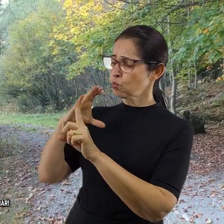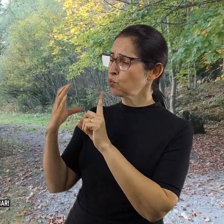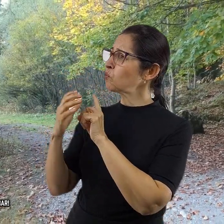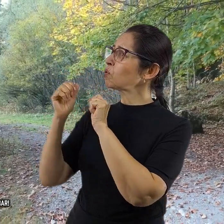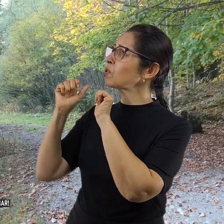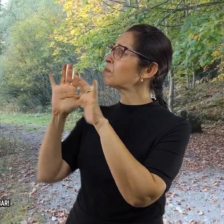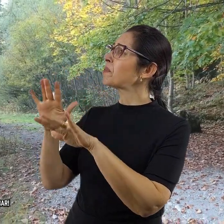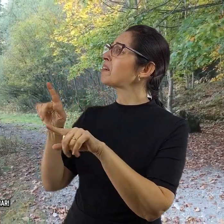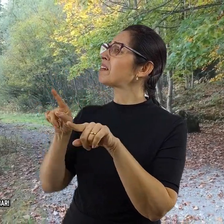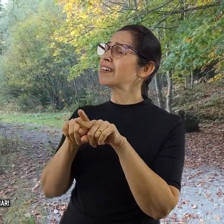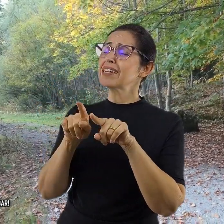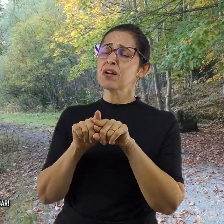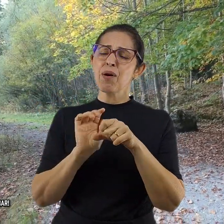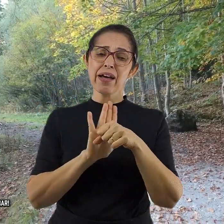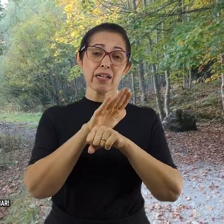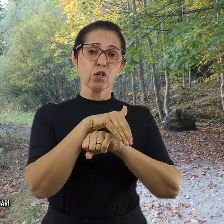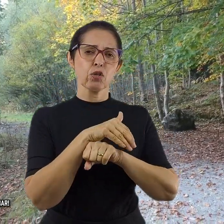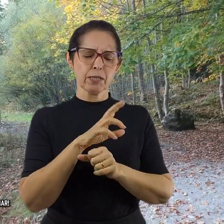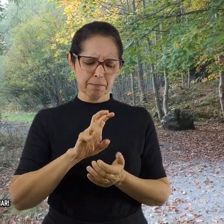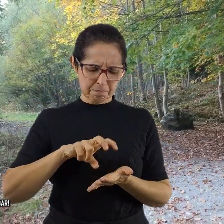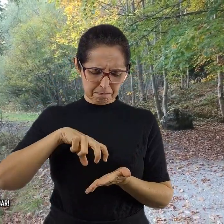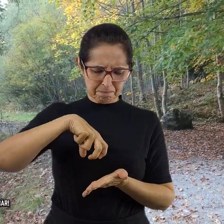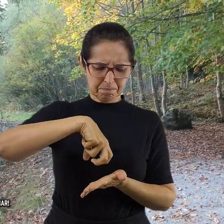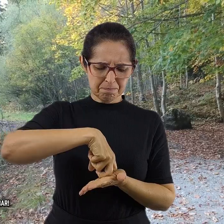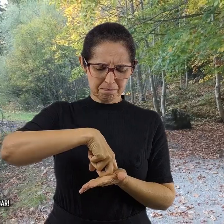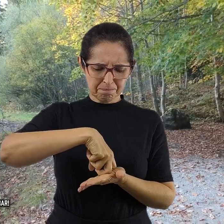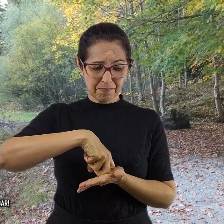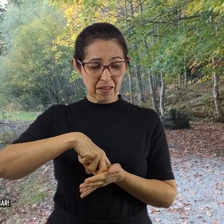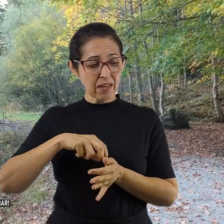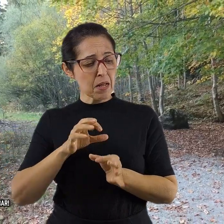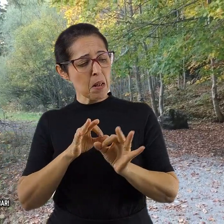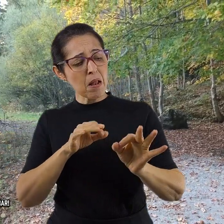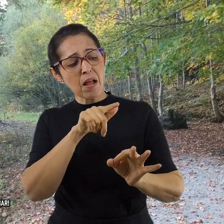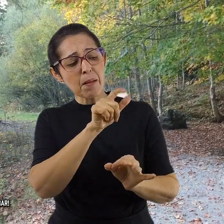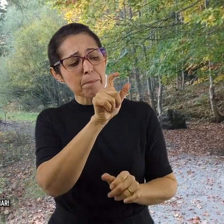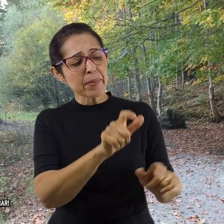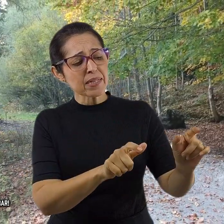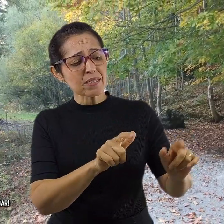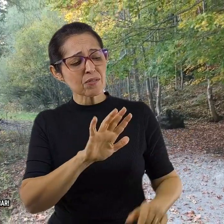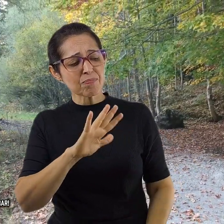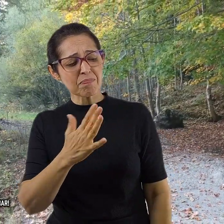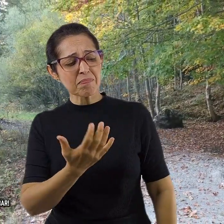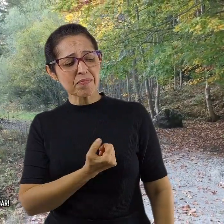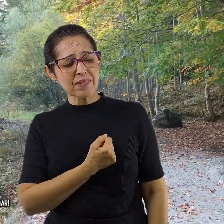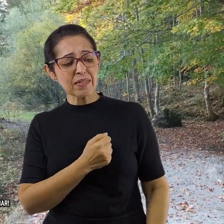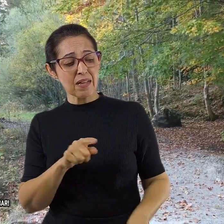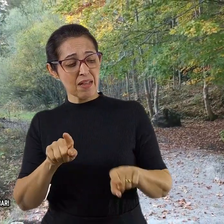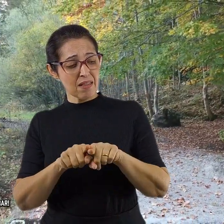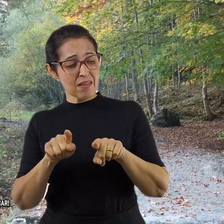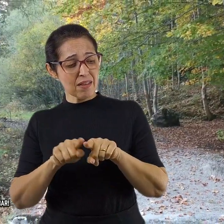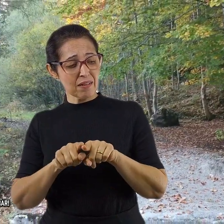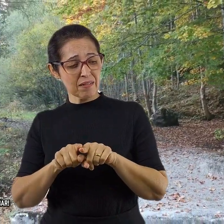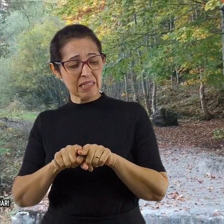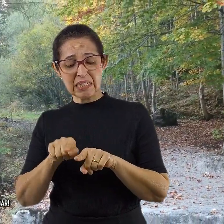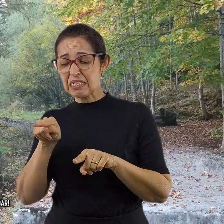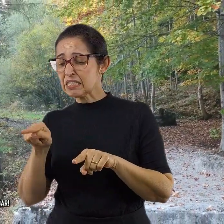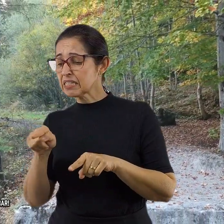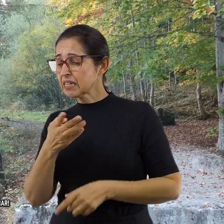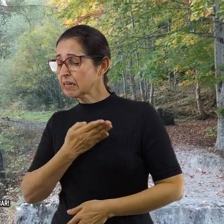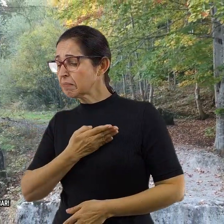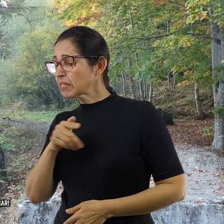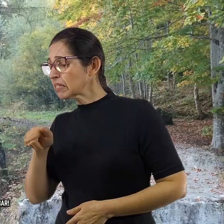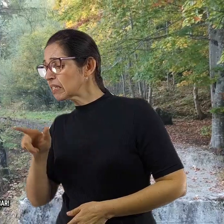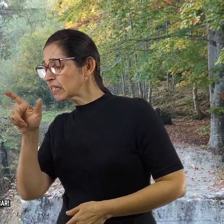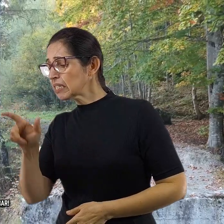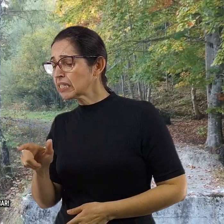ao Senhor nas caladas da noite pela salvação de vidas, pelo meu irmão que está passando por uma luta.